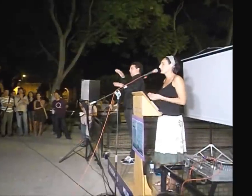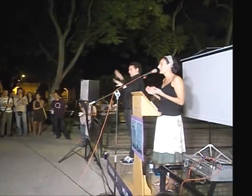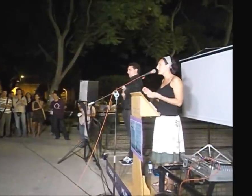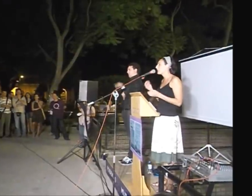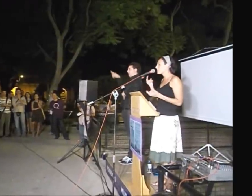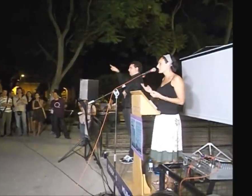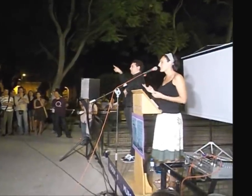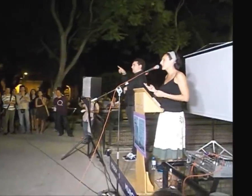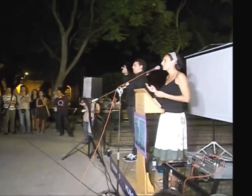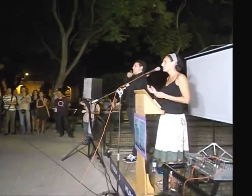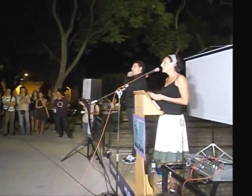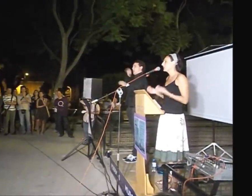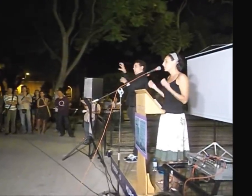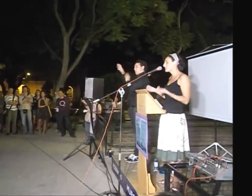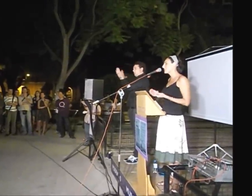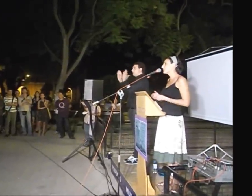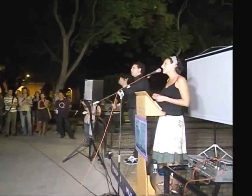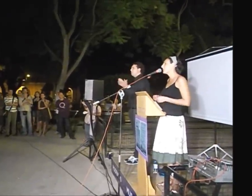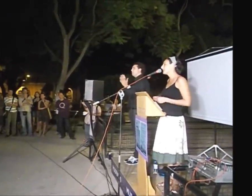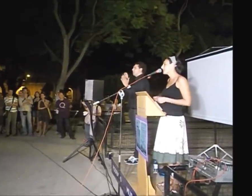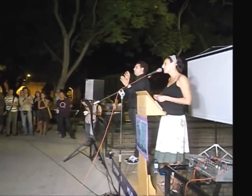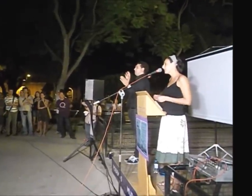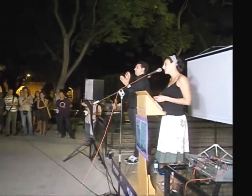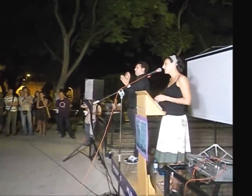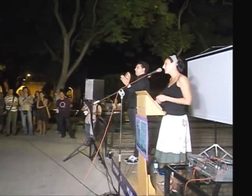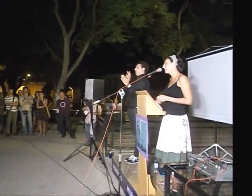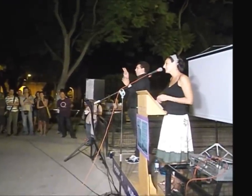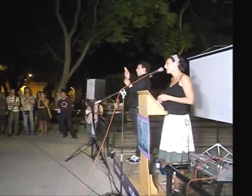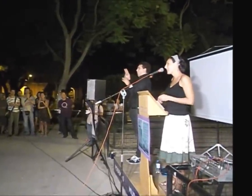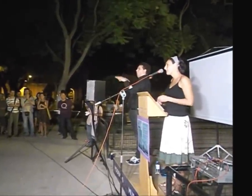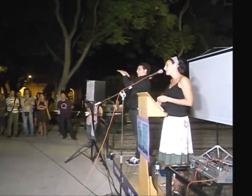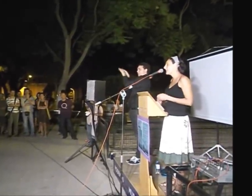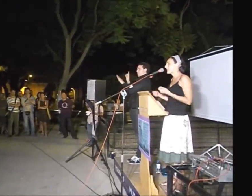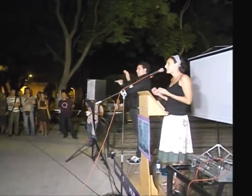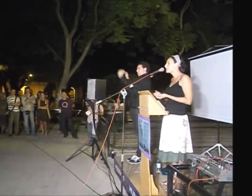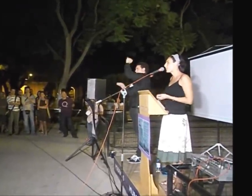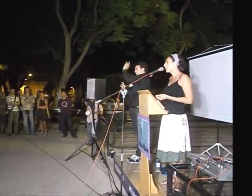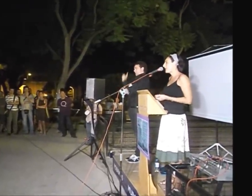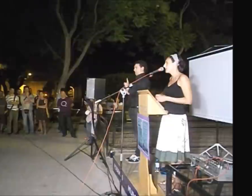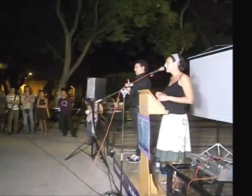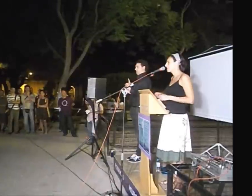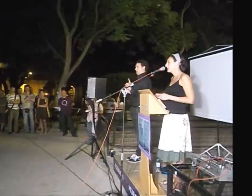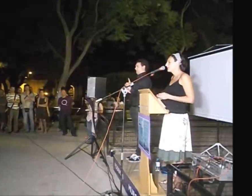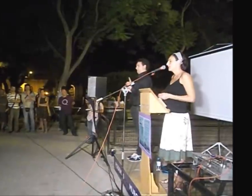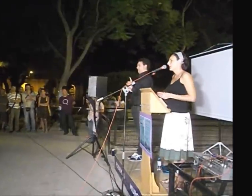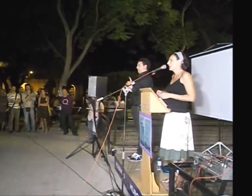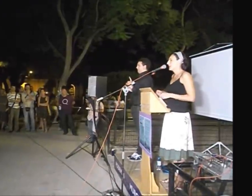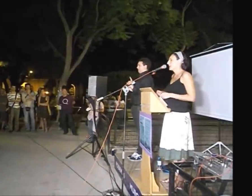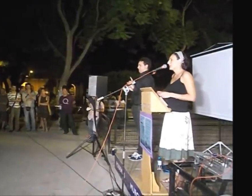solución es que tiene que haber dos estados, pero dos estados en igualdad de condiciones, y ahora mismo no lo hay.